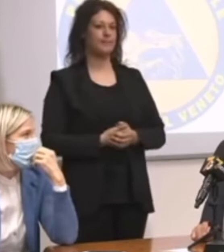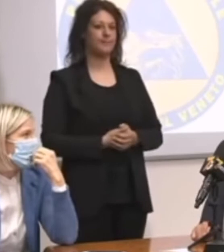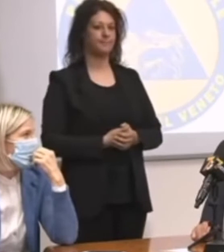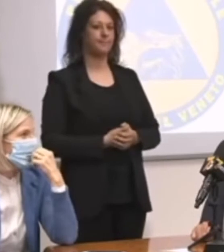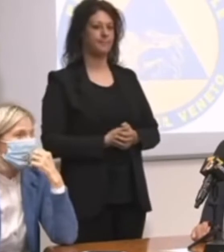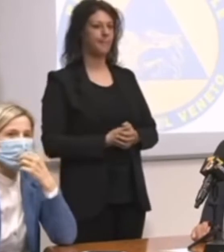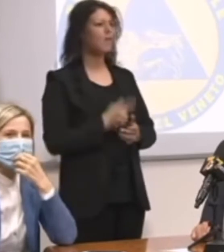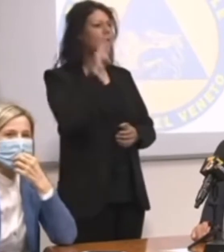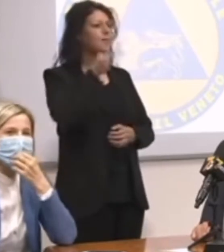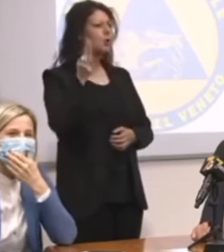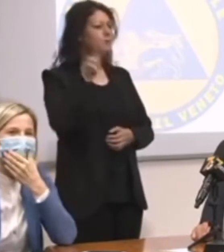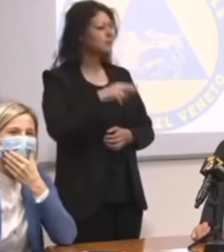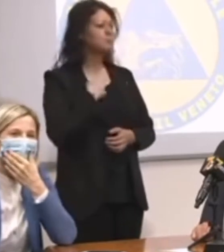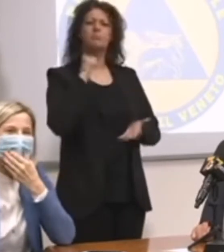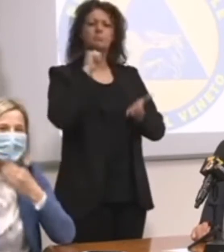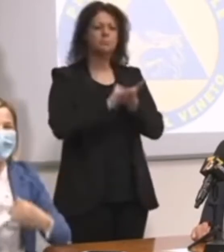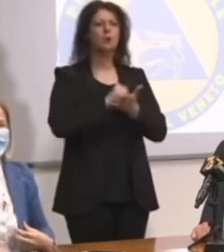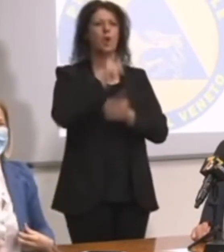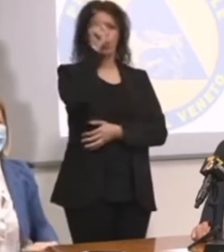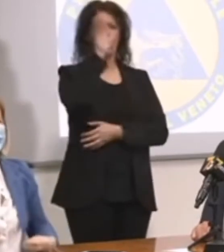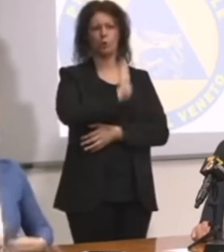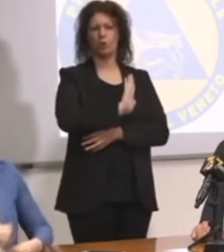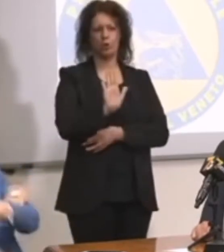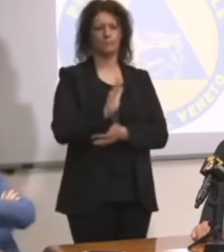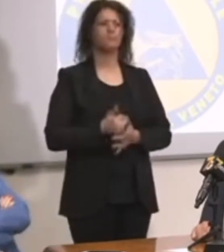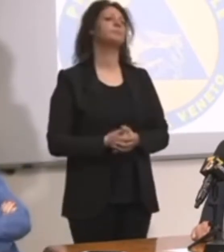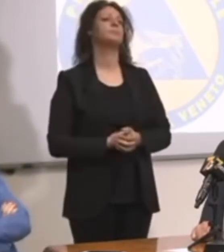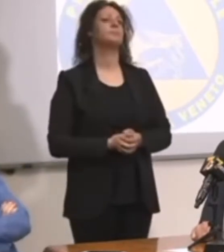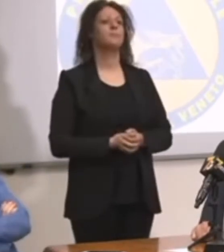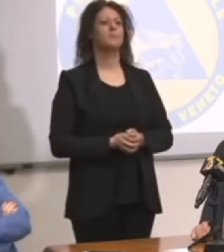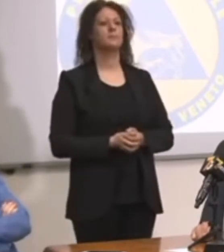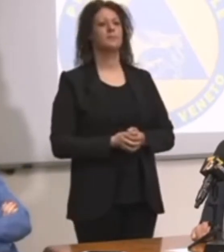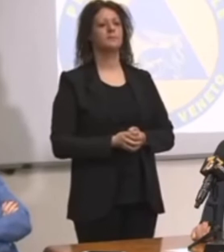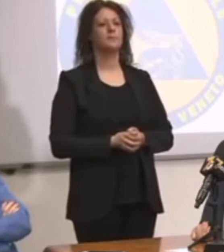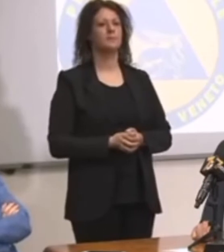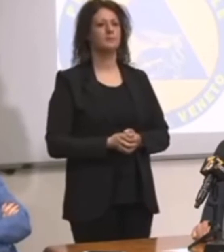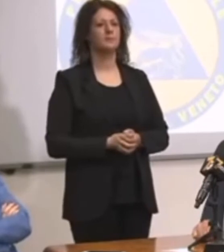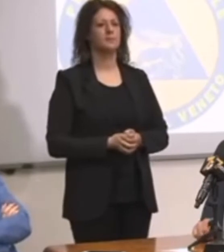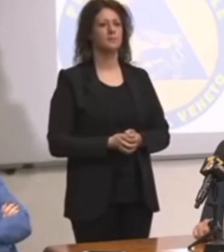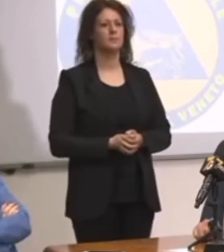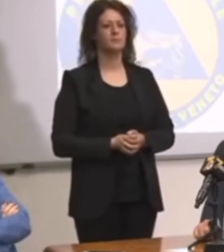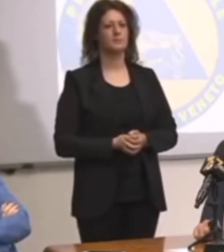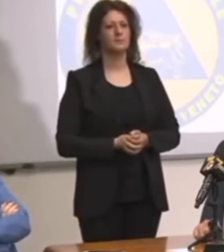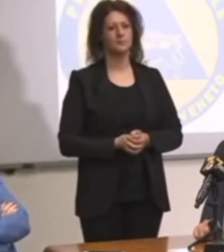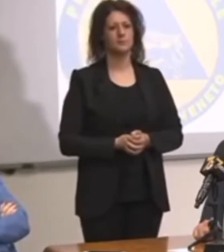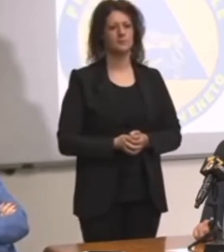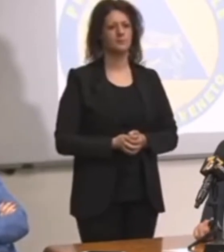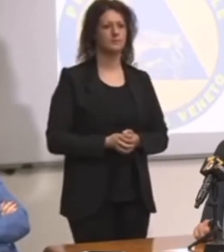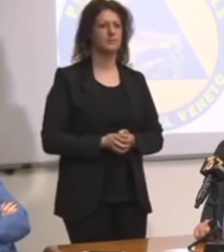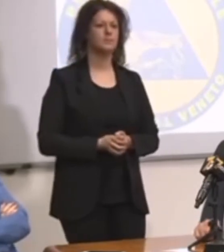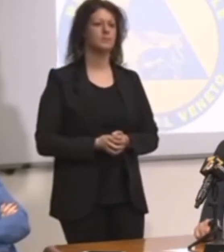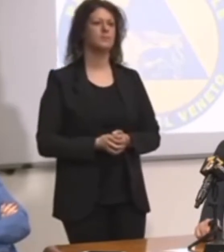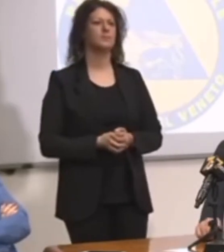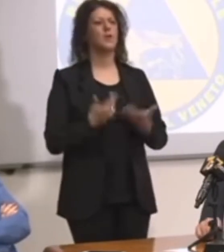fermo a luglio, nonostante la pischarata che abbiamo fatto, perché ho il